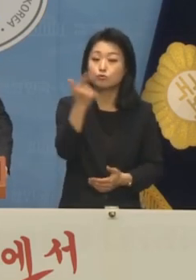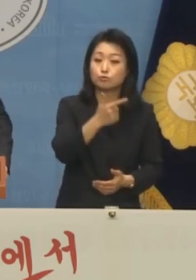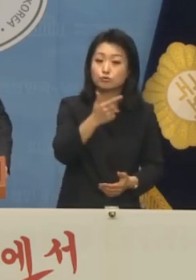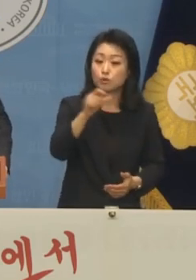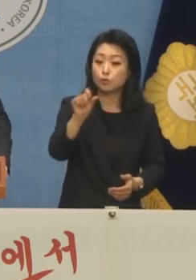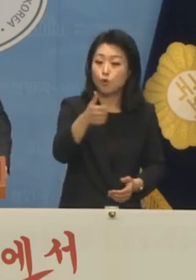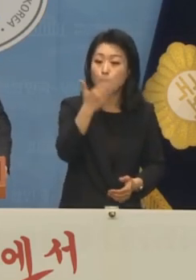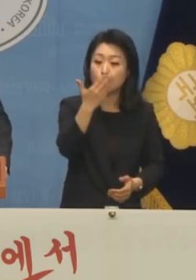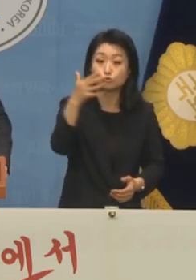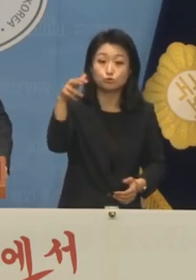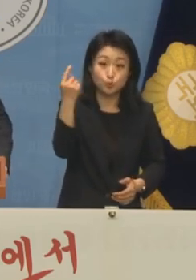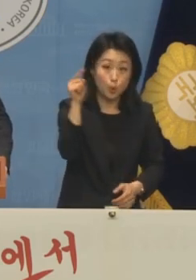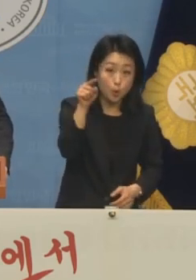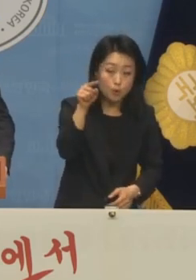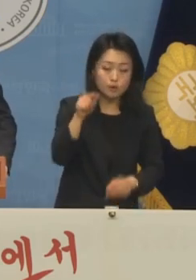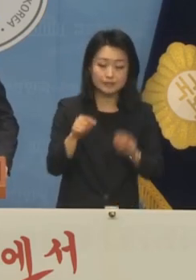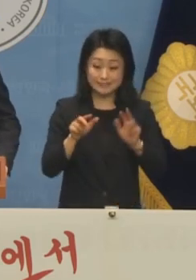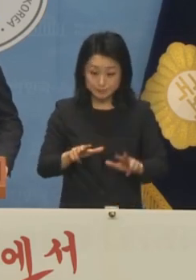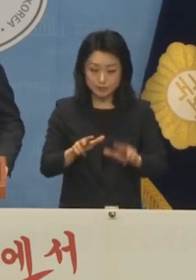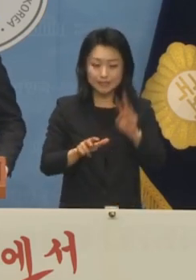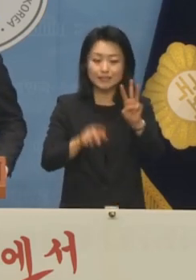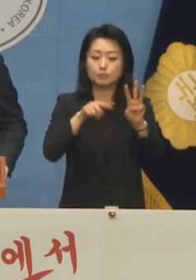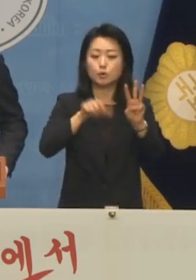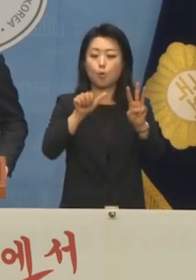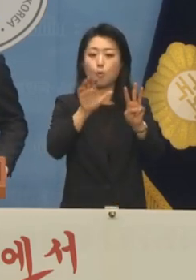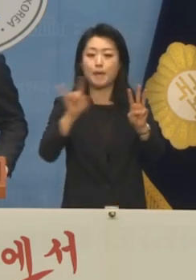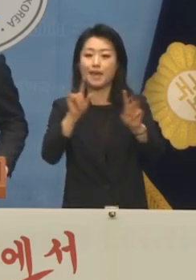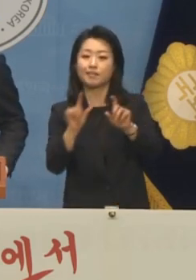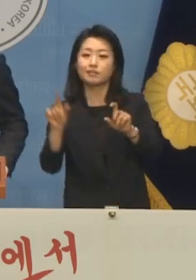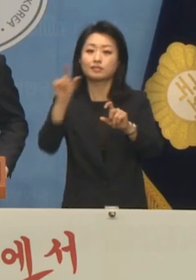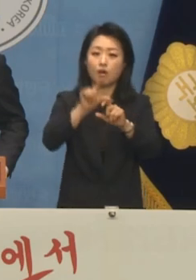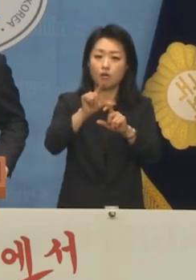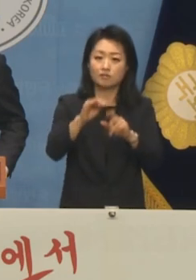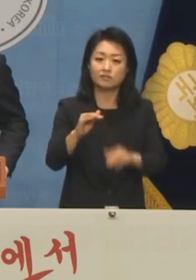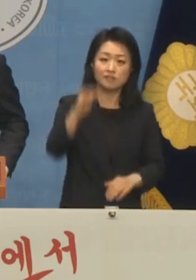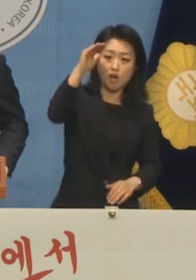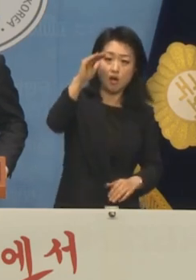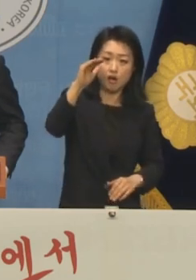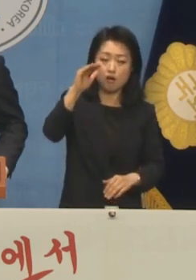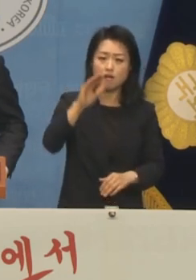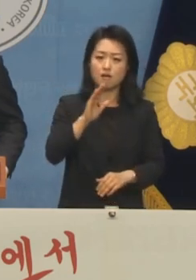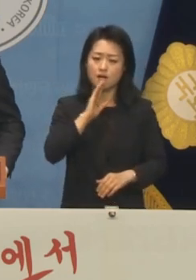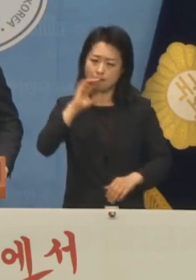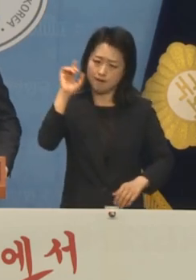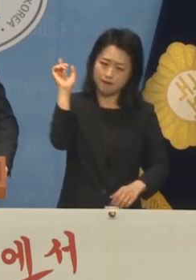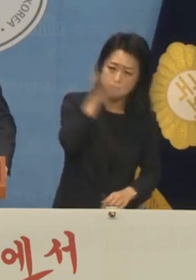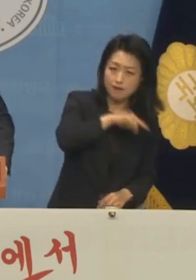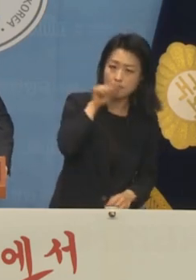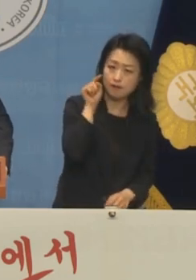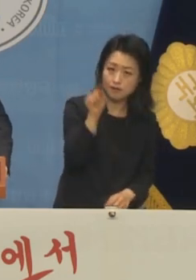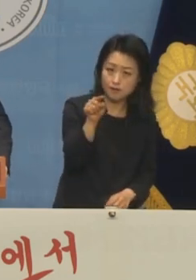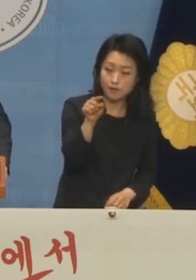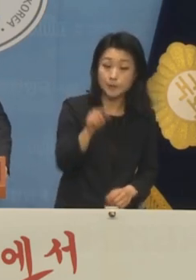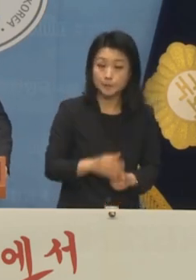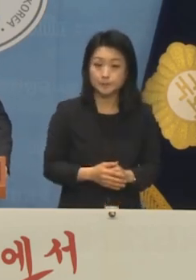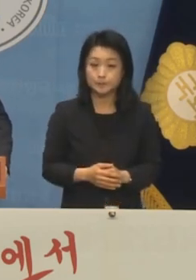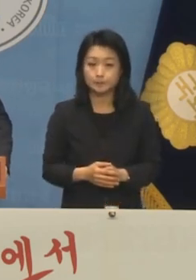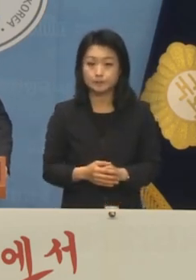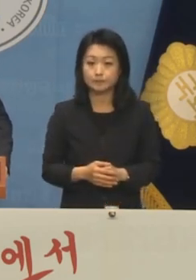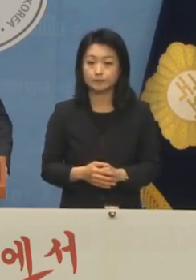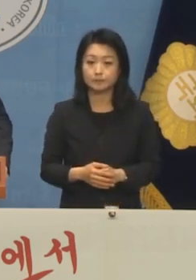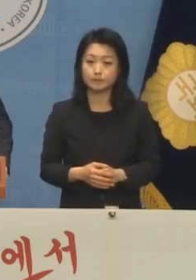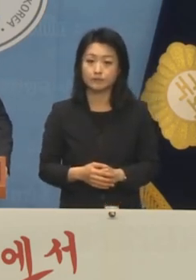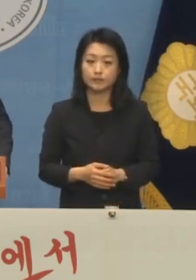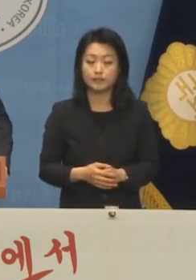6,509조 원으로 3.5배나 더 늘리게 되는 계약 중에 계약안이라서 그렇습니다. 비교적 짧은